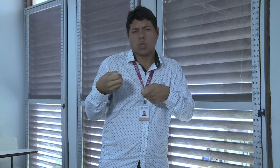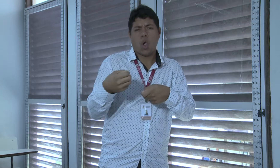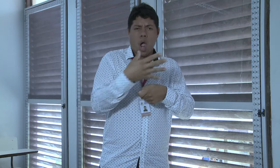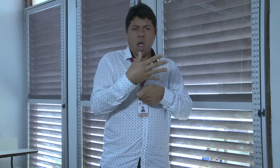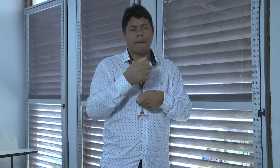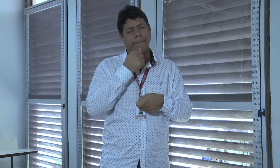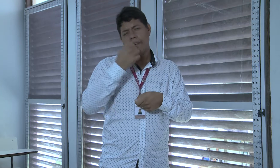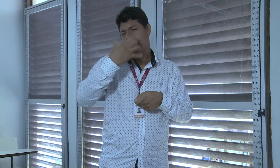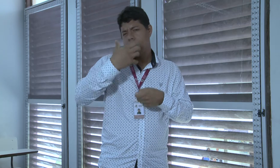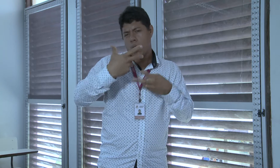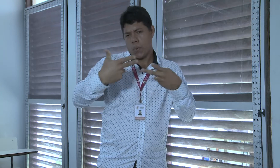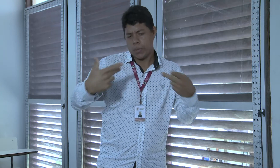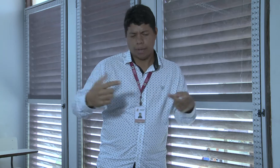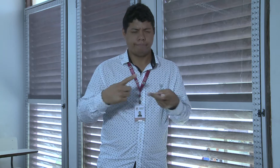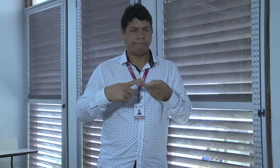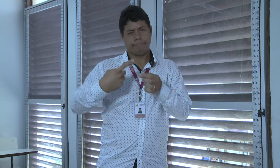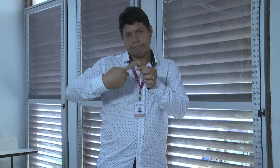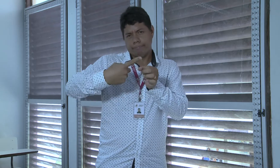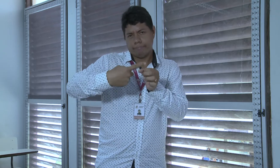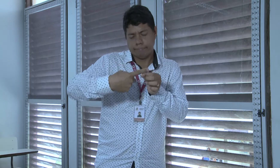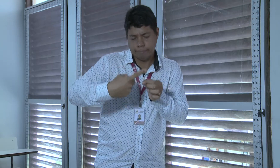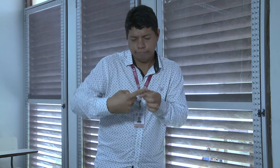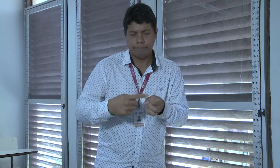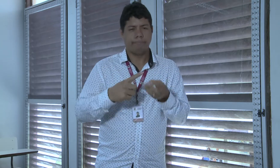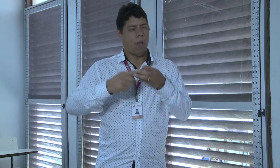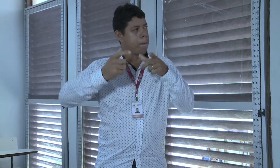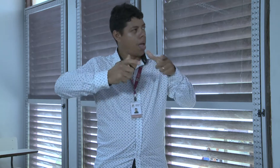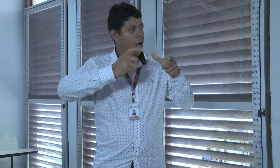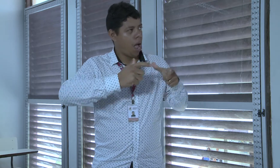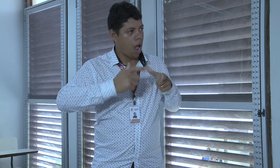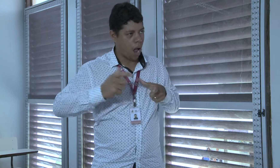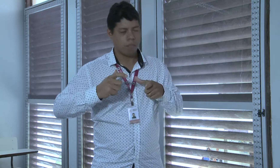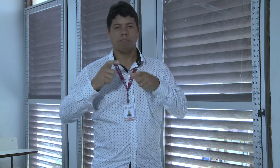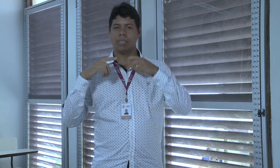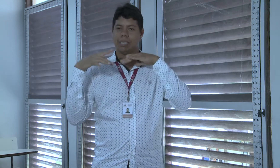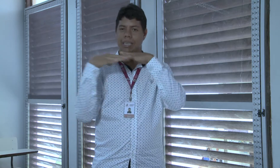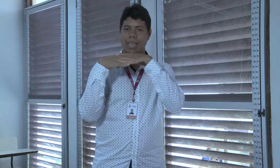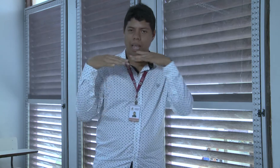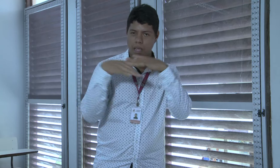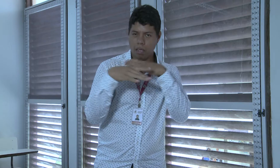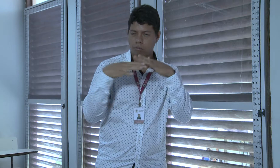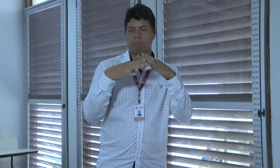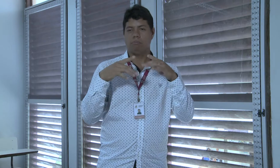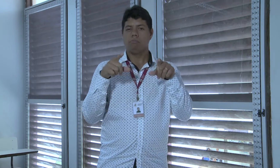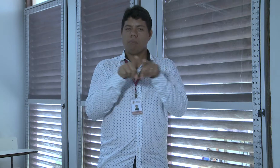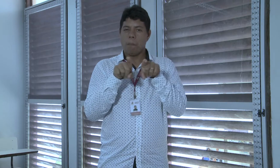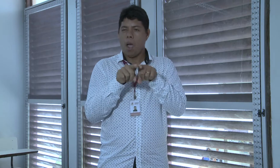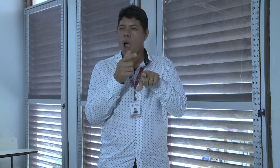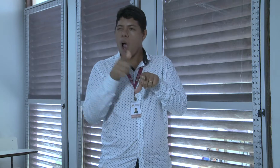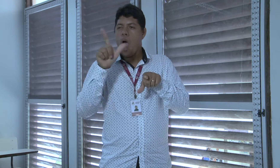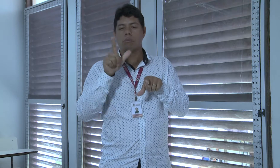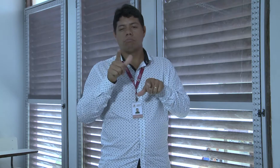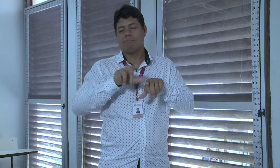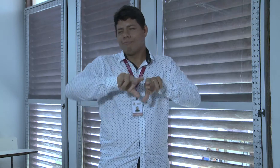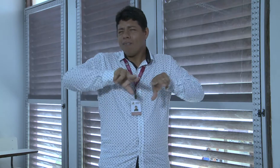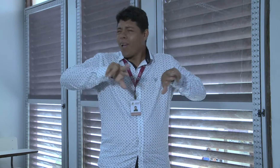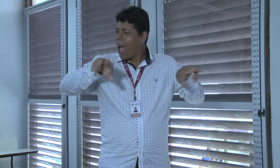sinais que se referem a municípios de bairros essas palavras acabam sendo integradas a